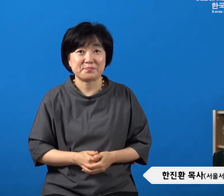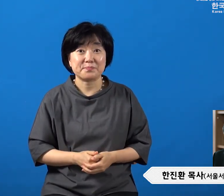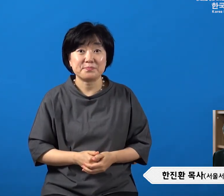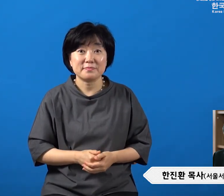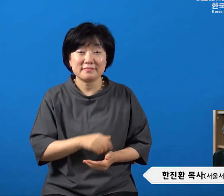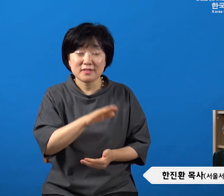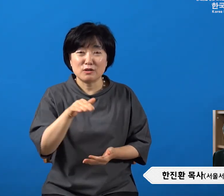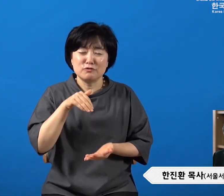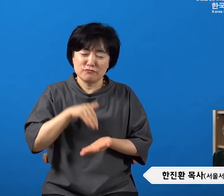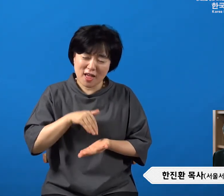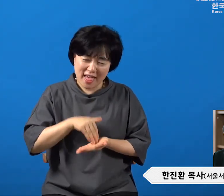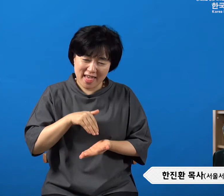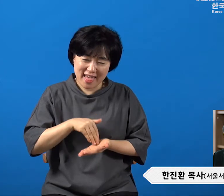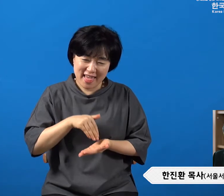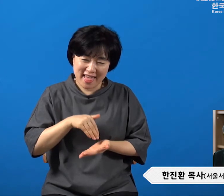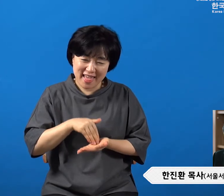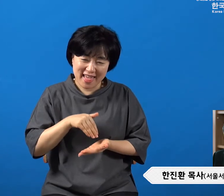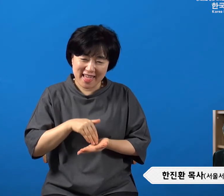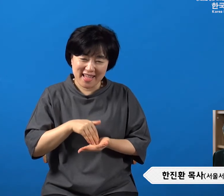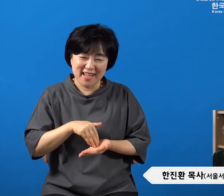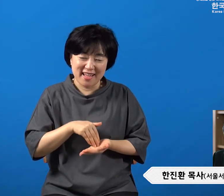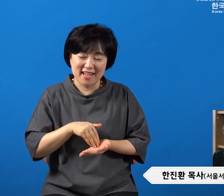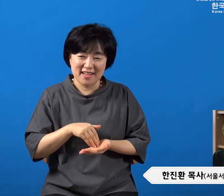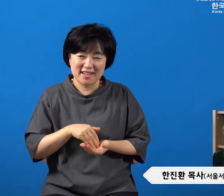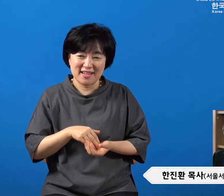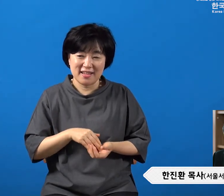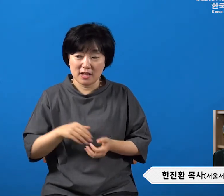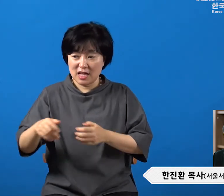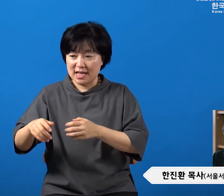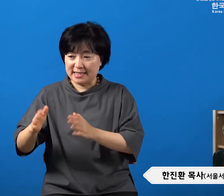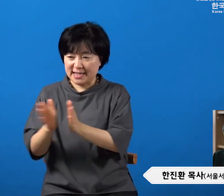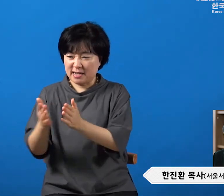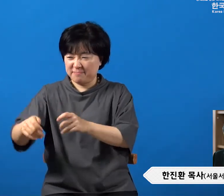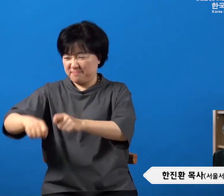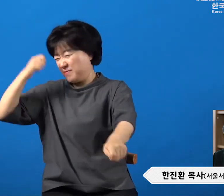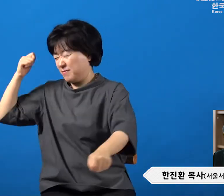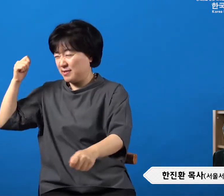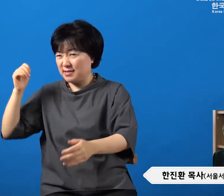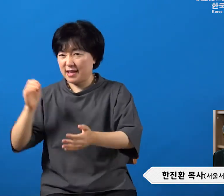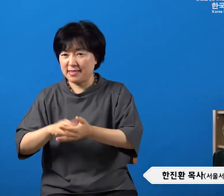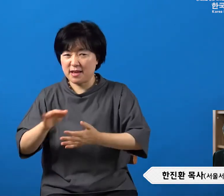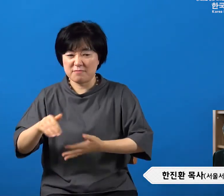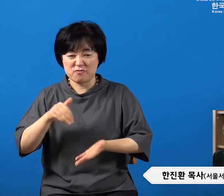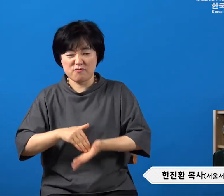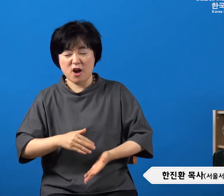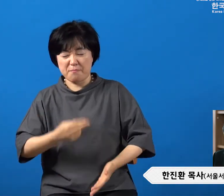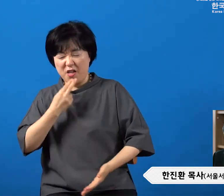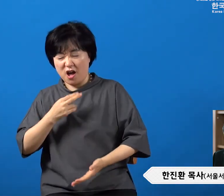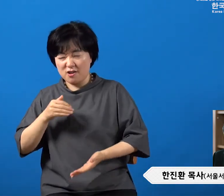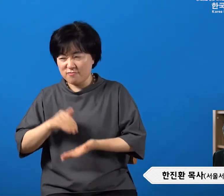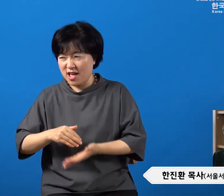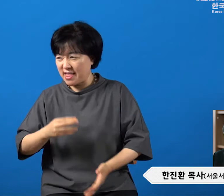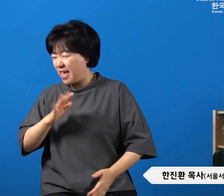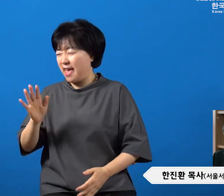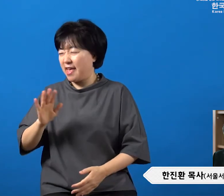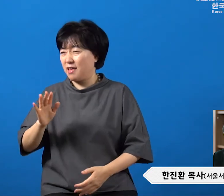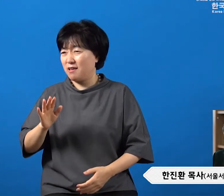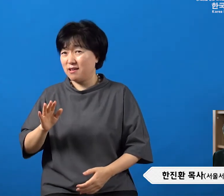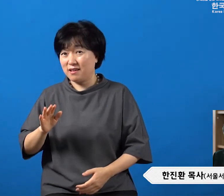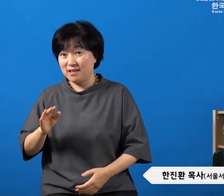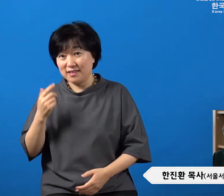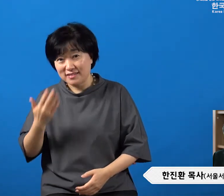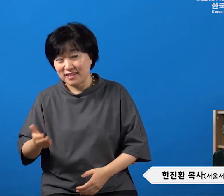여러분, 그런 후에도 제가 또 이 성질 난다고 책을 확확 찢었을까요? 그런 일을 했을까요? 안